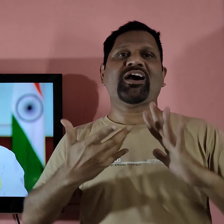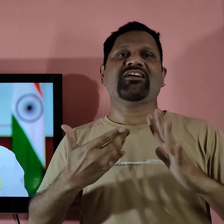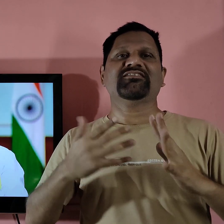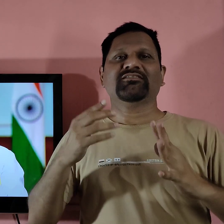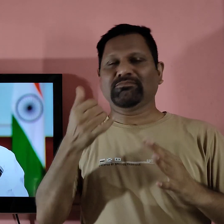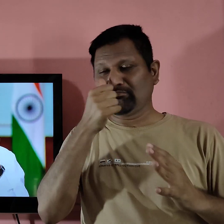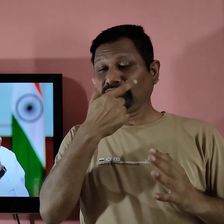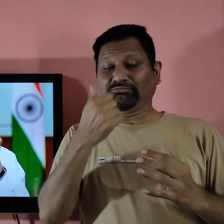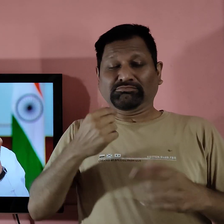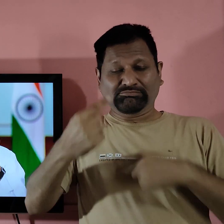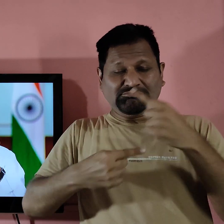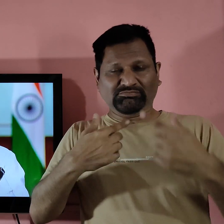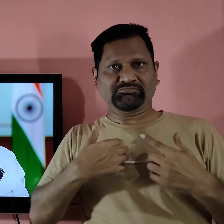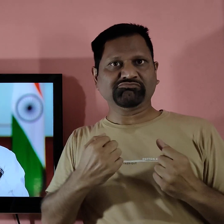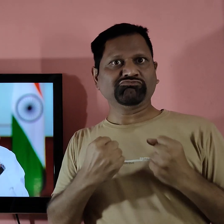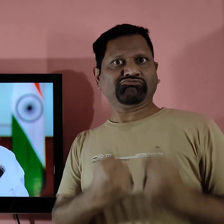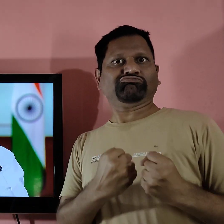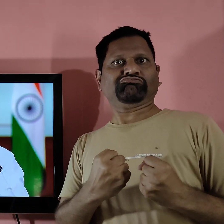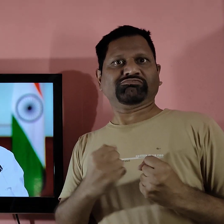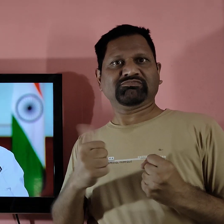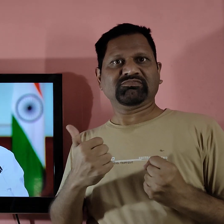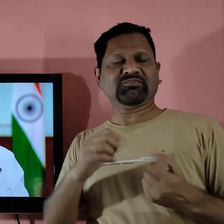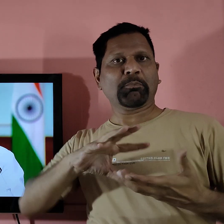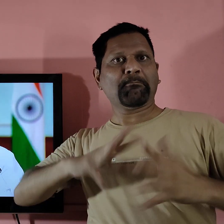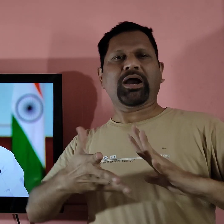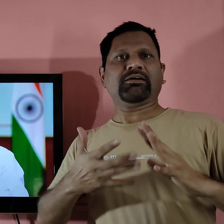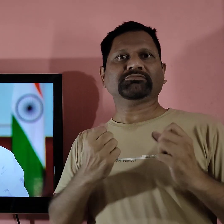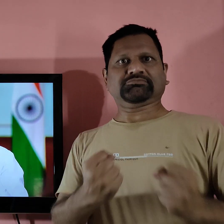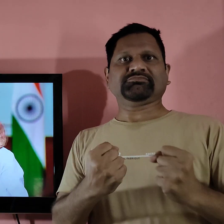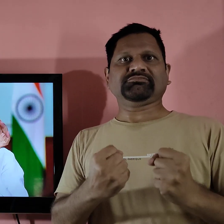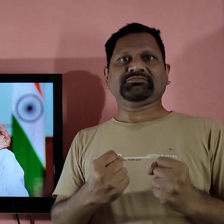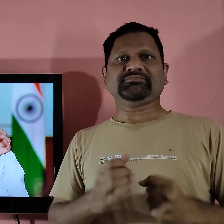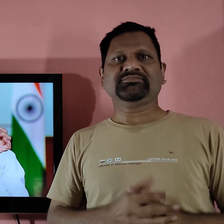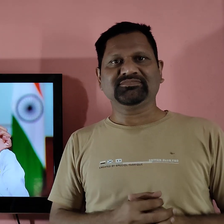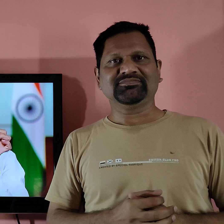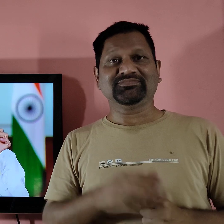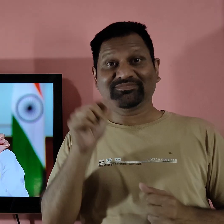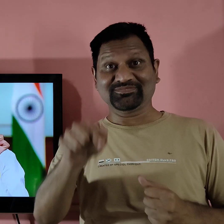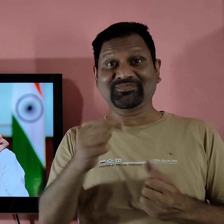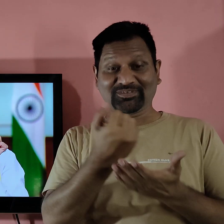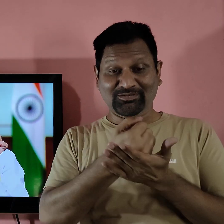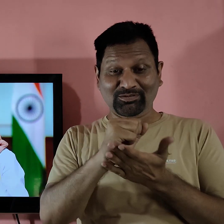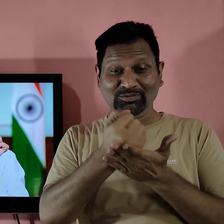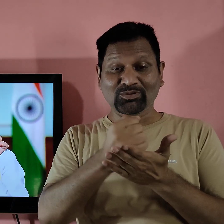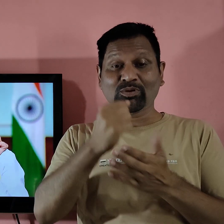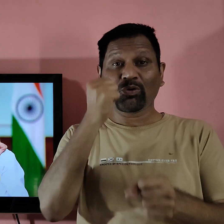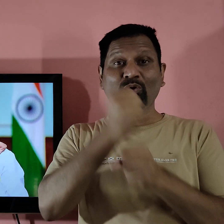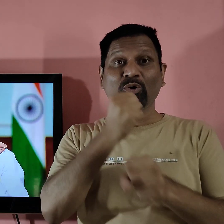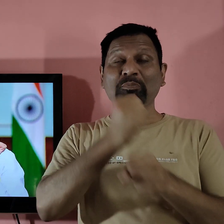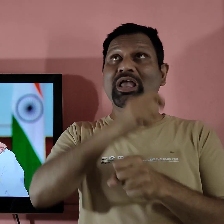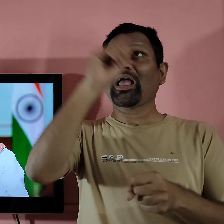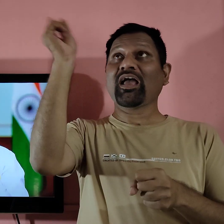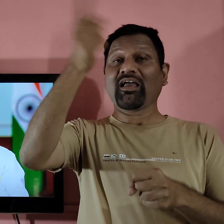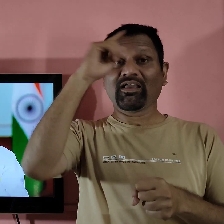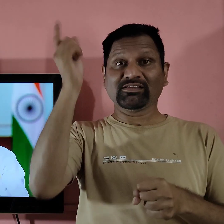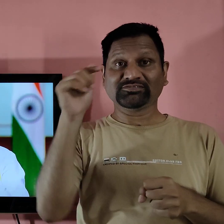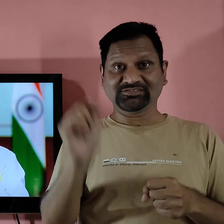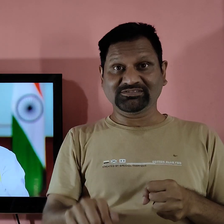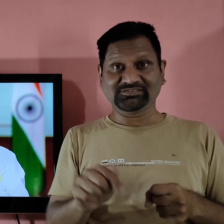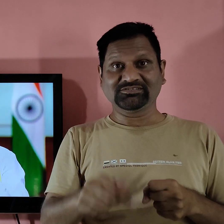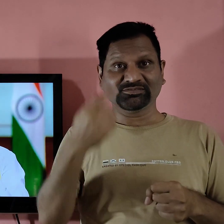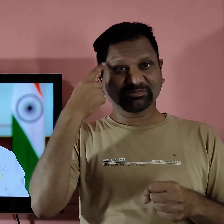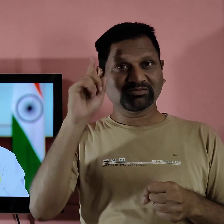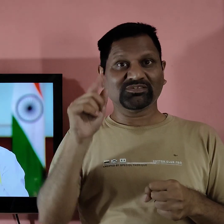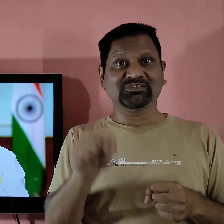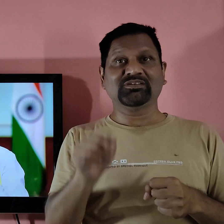लिए ताकत देता है, सक्षम बना देता है। आयुष मंत्रालय की तरफ से इससे